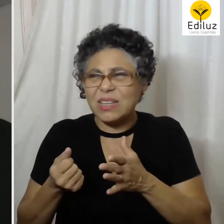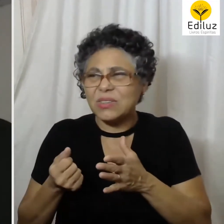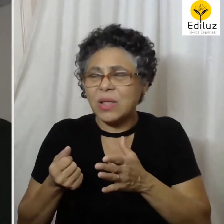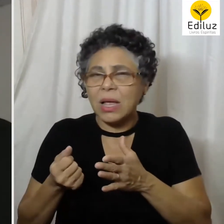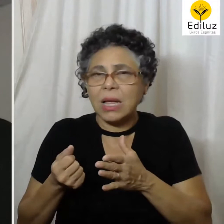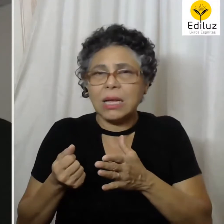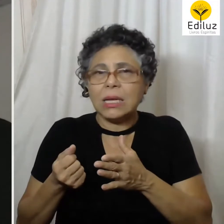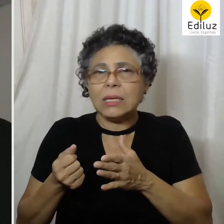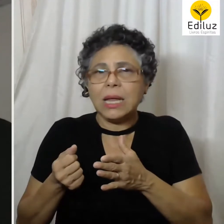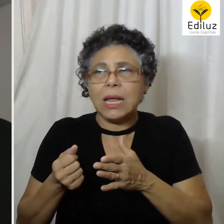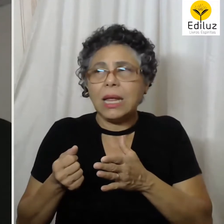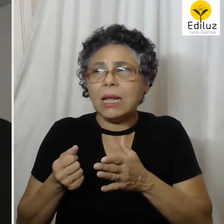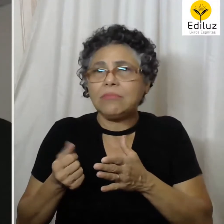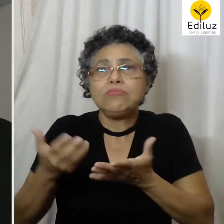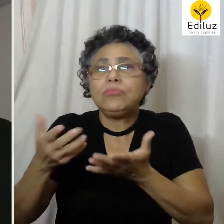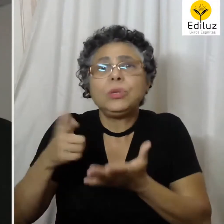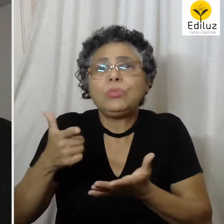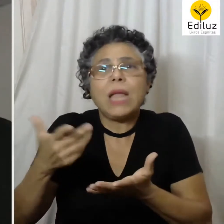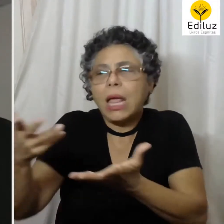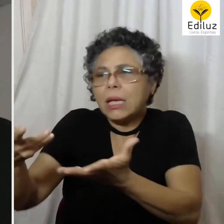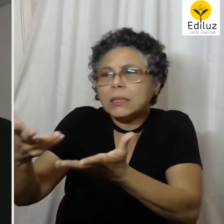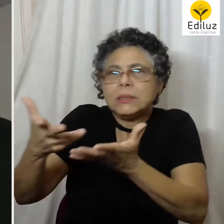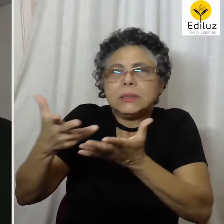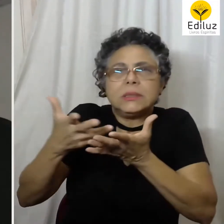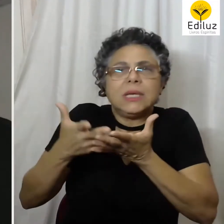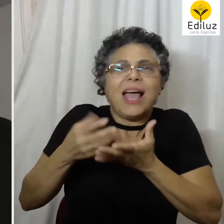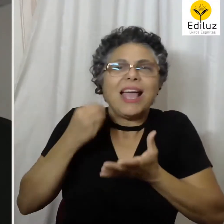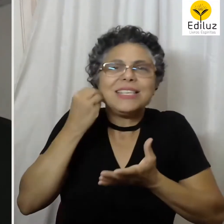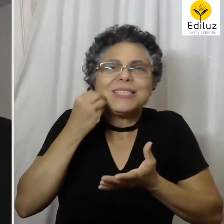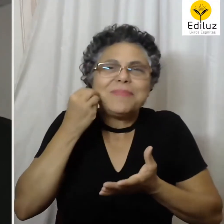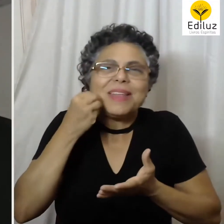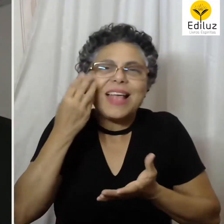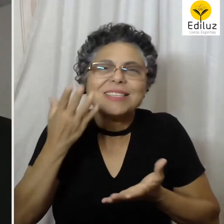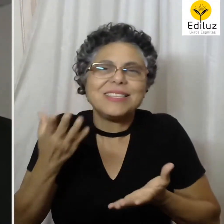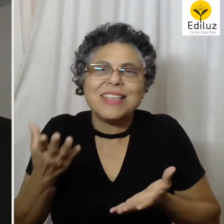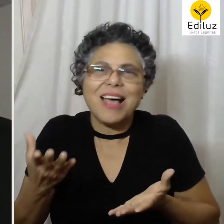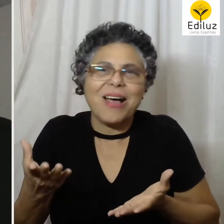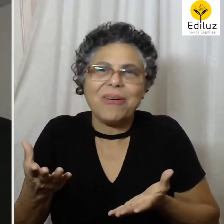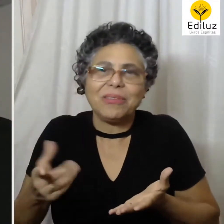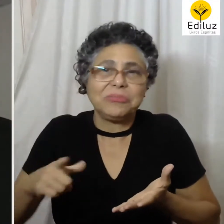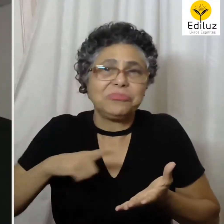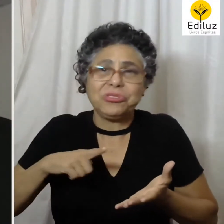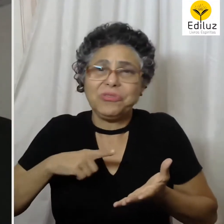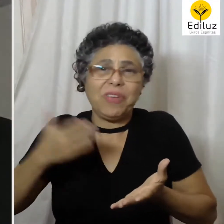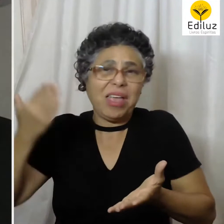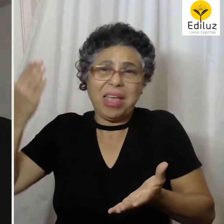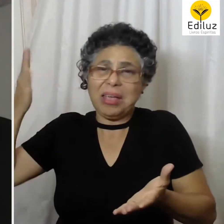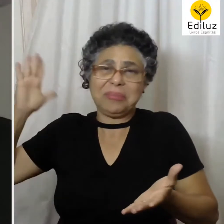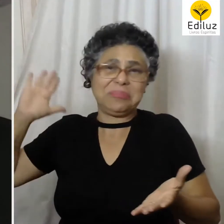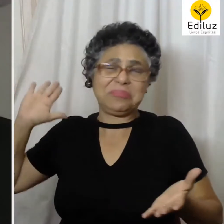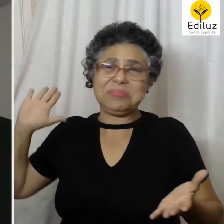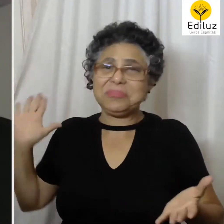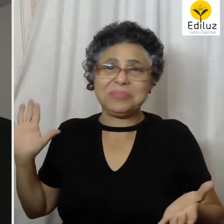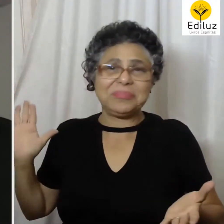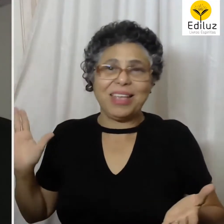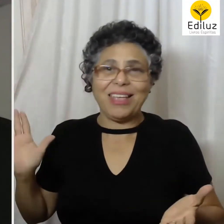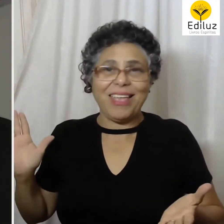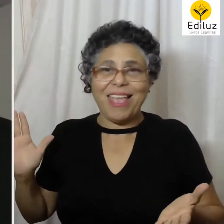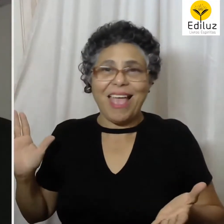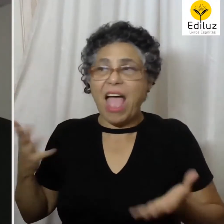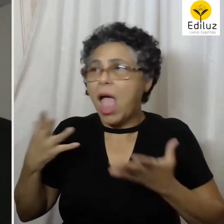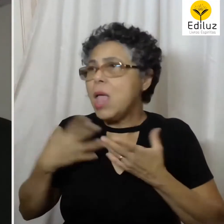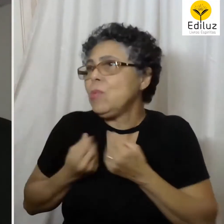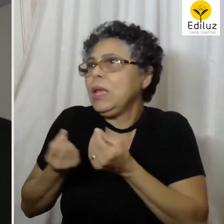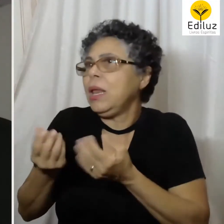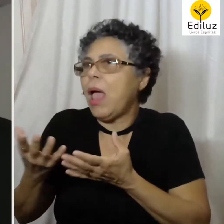retorno de uma experiência pela qual eles não tiveram a confirmação das suas